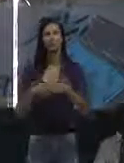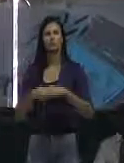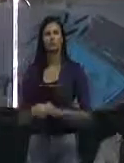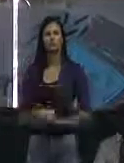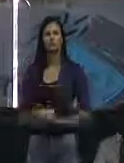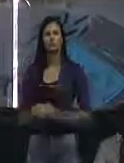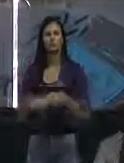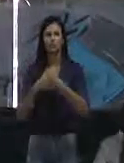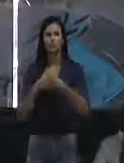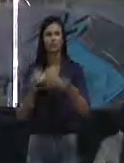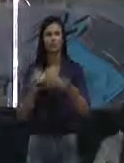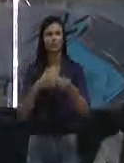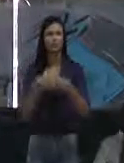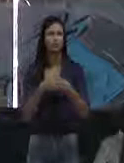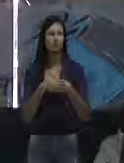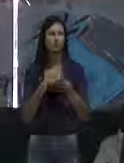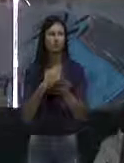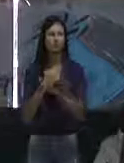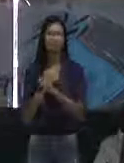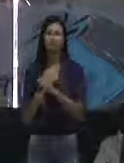Para tratar.